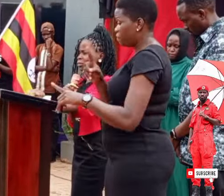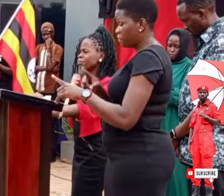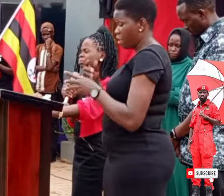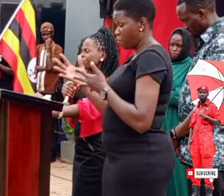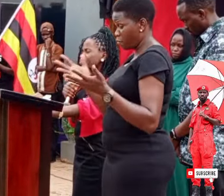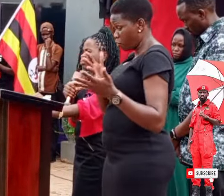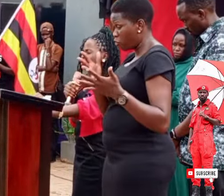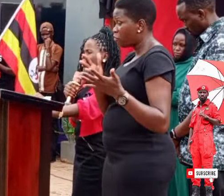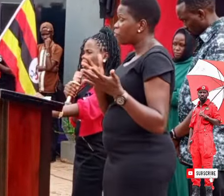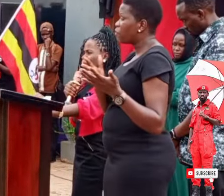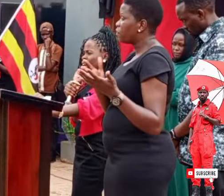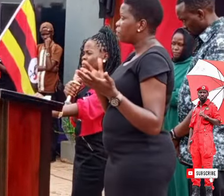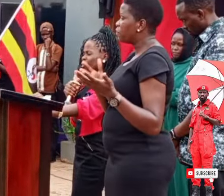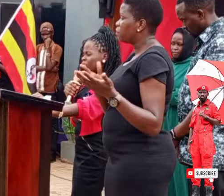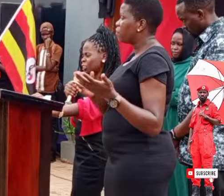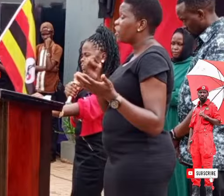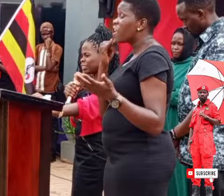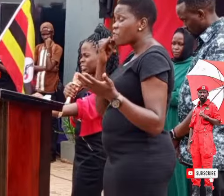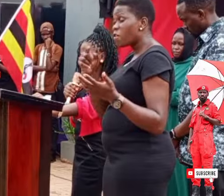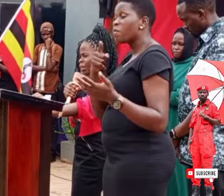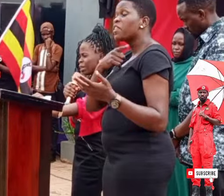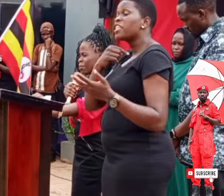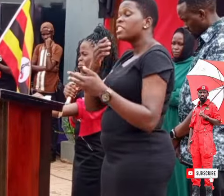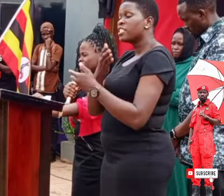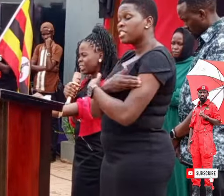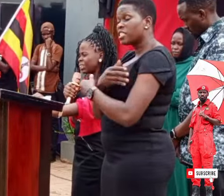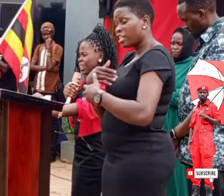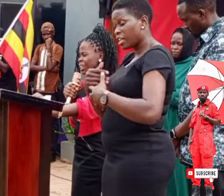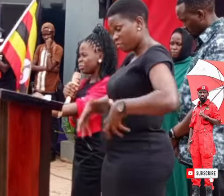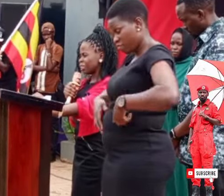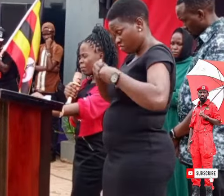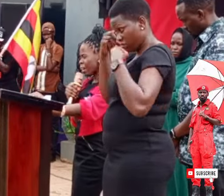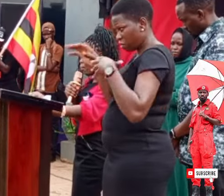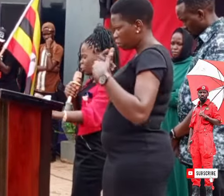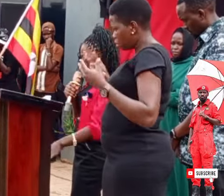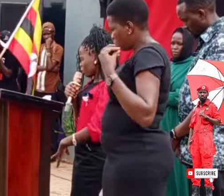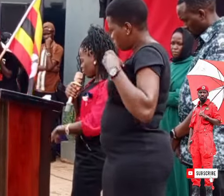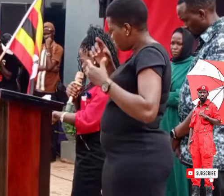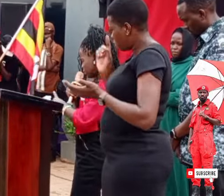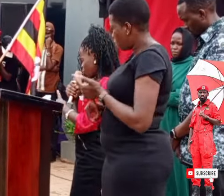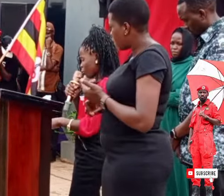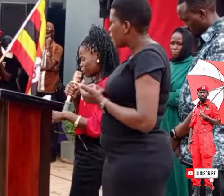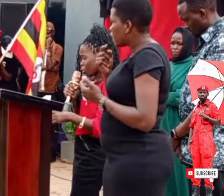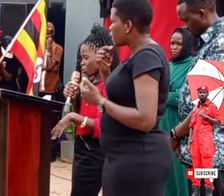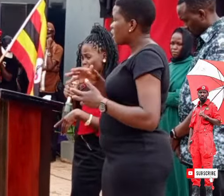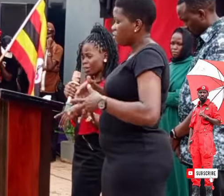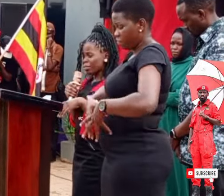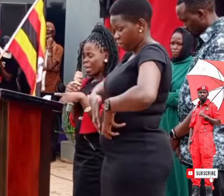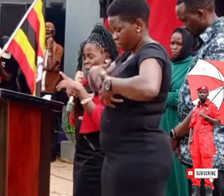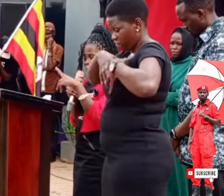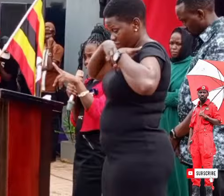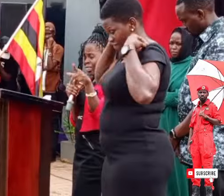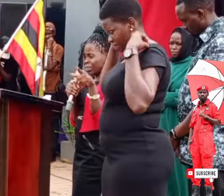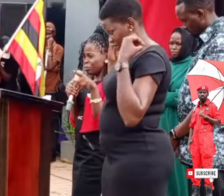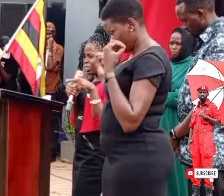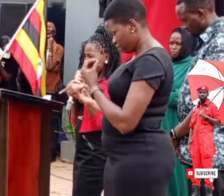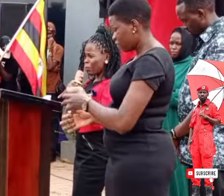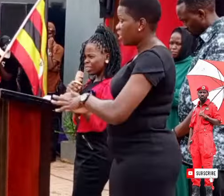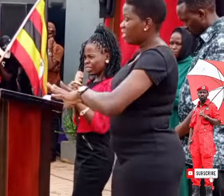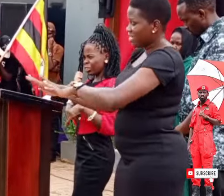bwe baleeta ne bagamba etishati gijjemu ne mbabuuza nti zale muki ne bagamba ogikwata si